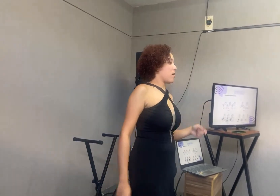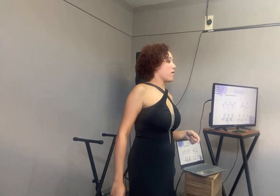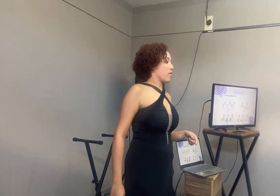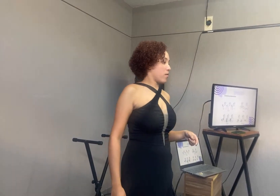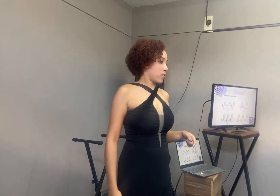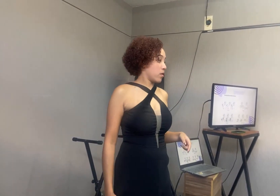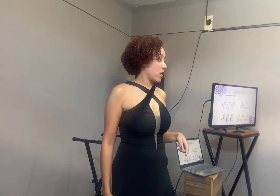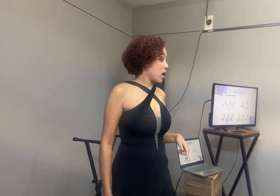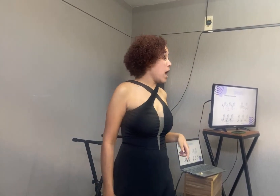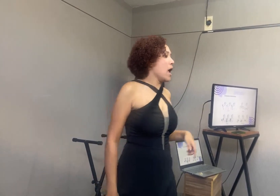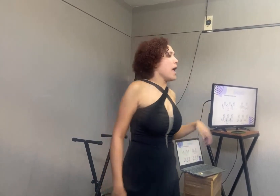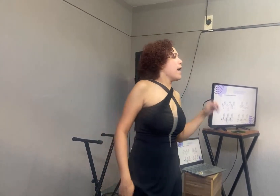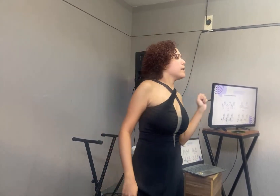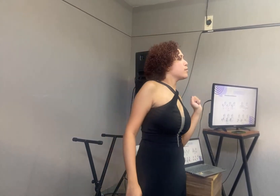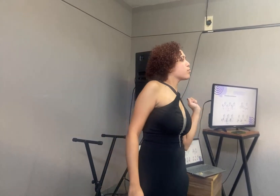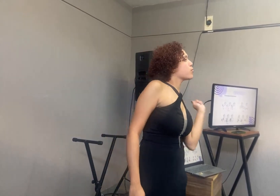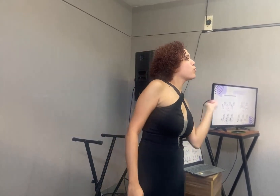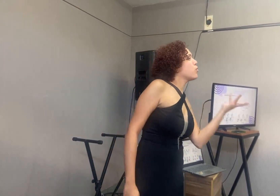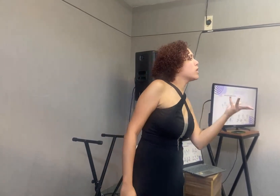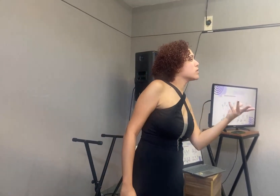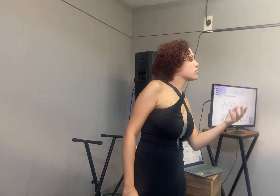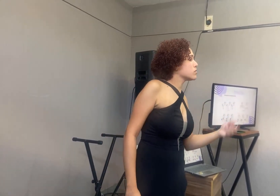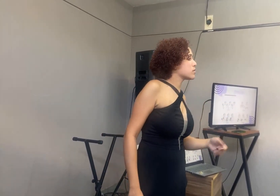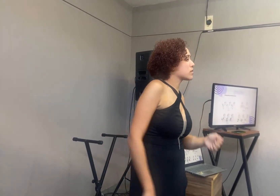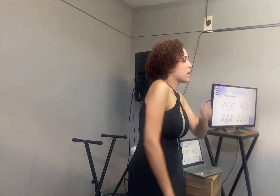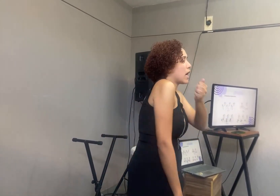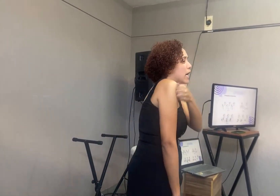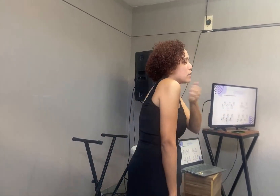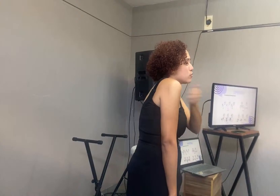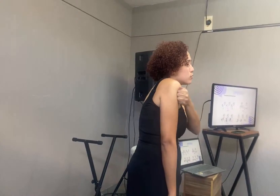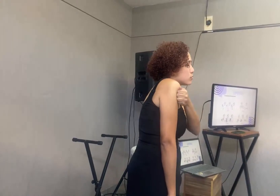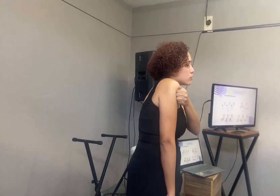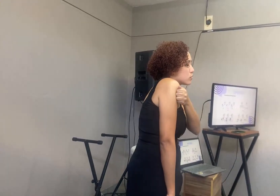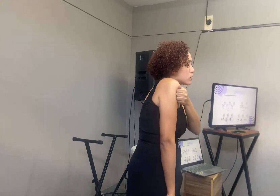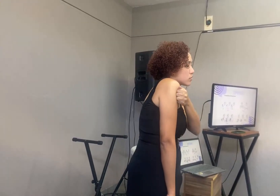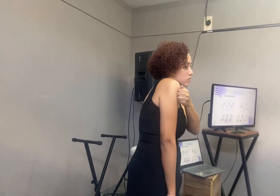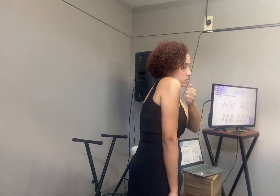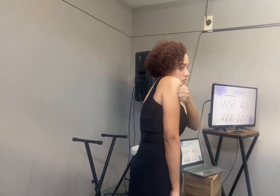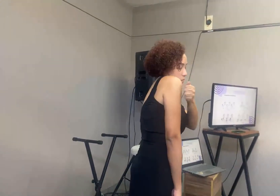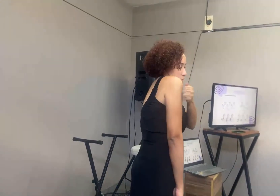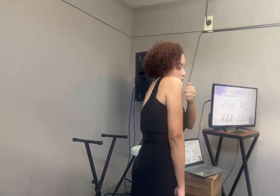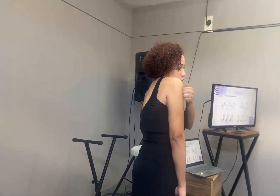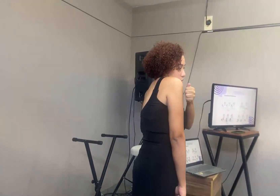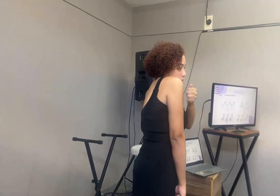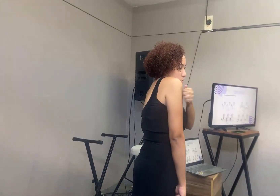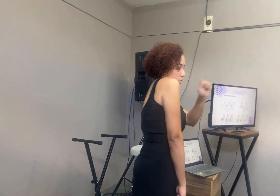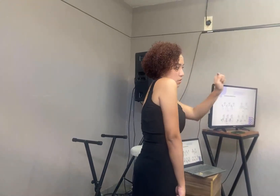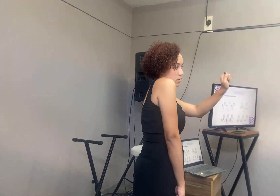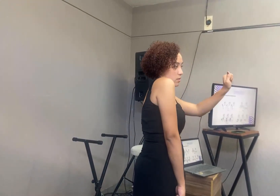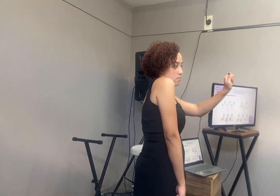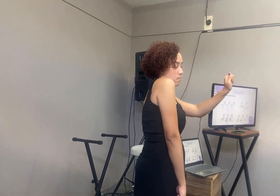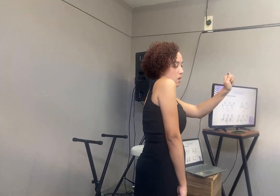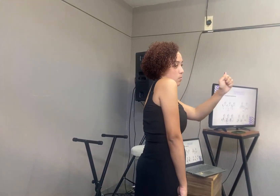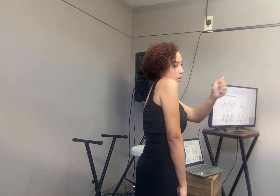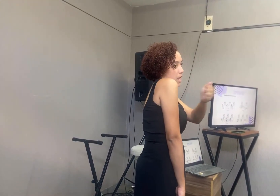coisa. É, tipo, quantos alunos? Não, de aluno. Nome